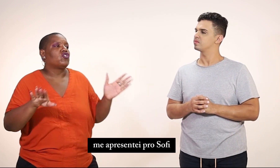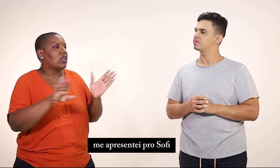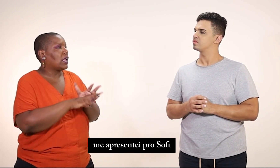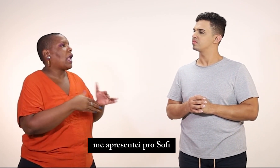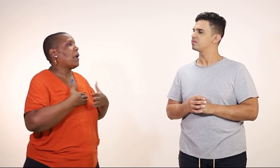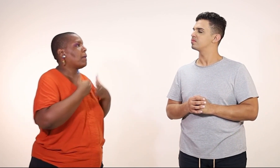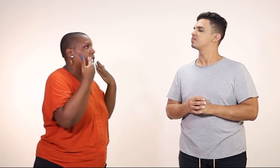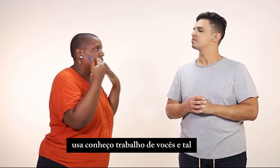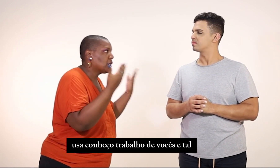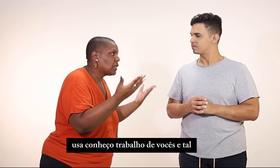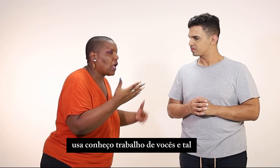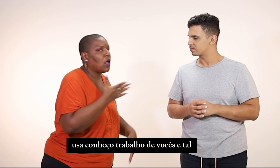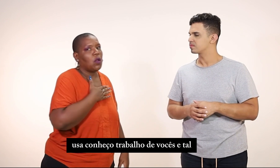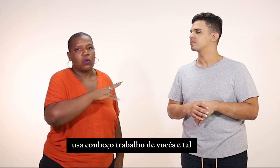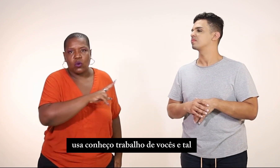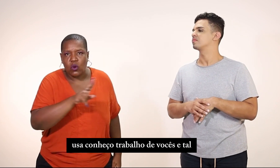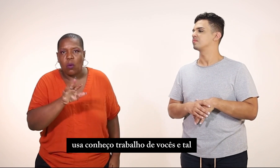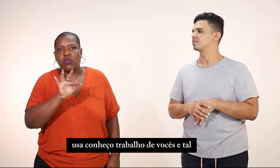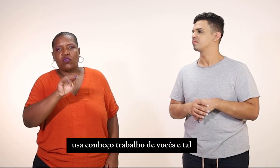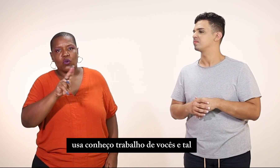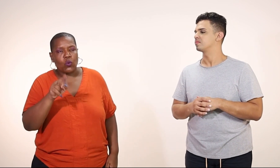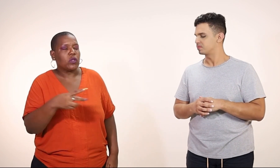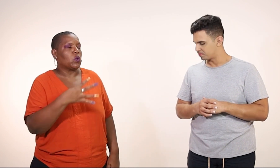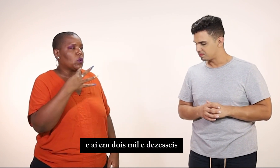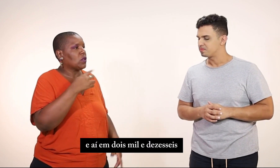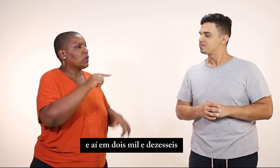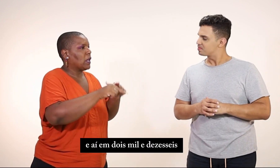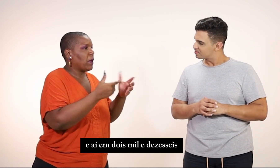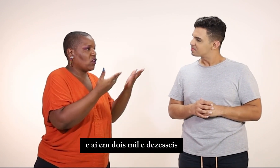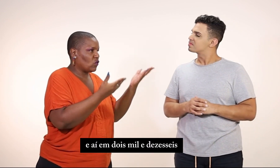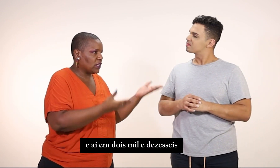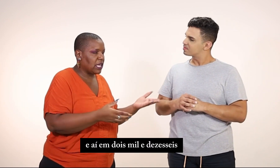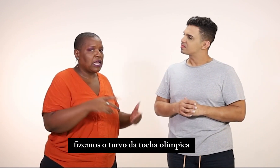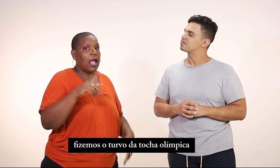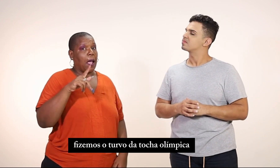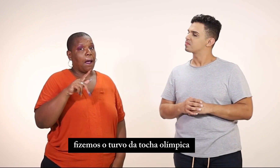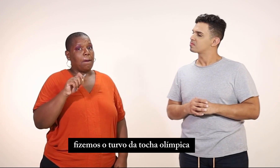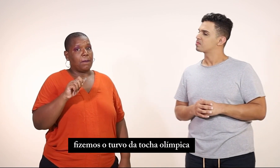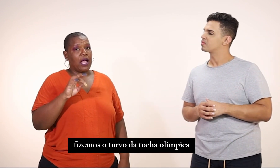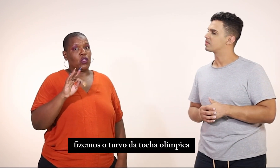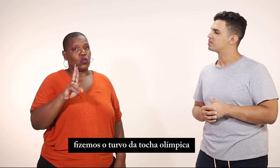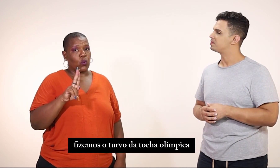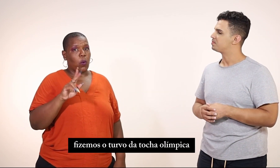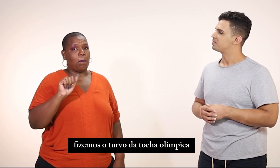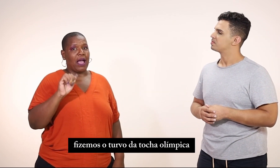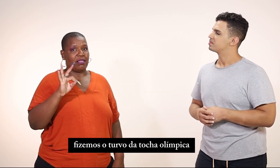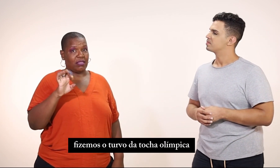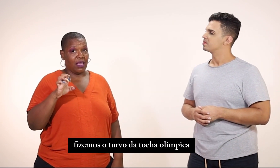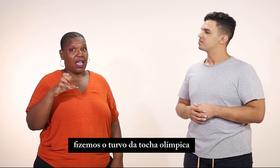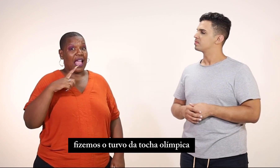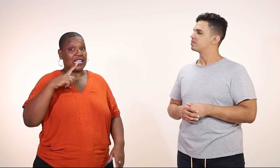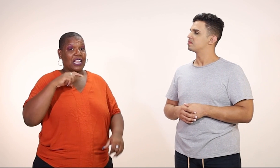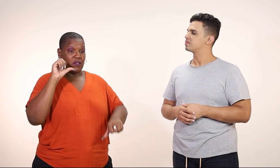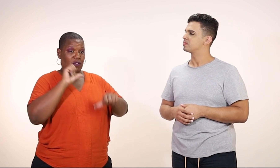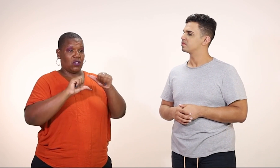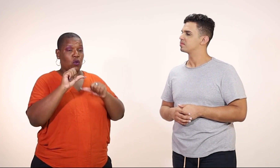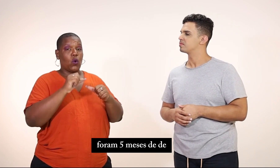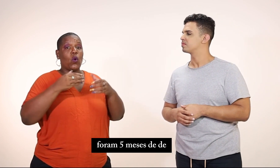sou Fiuza, conheço o trabalho de vocês e tal. E aí em 2016 fizemos o Tour da Tocha Olímpica. Foram